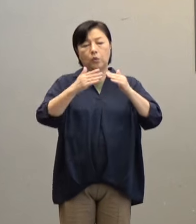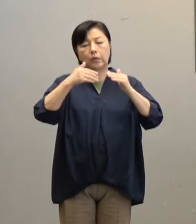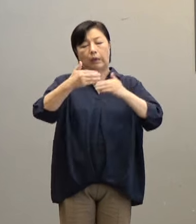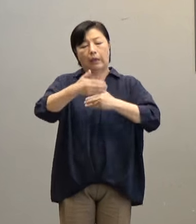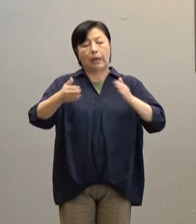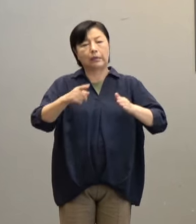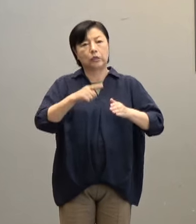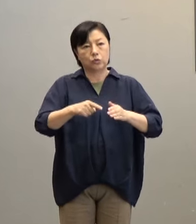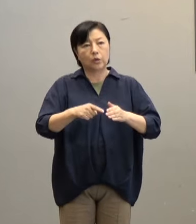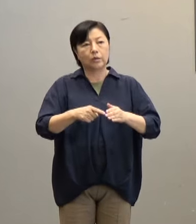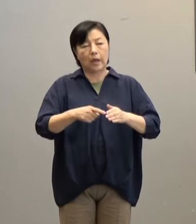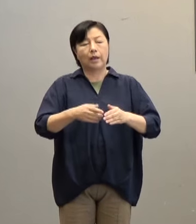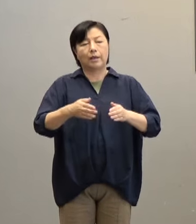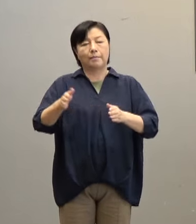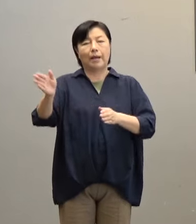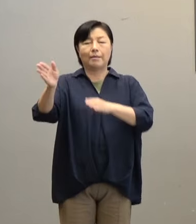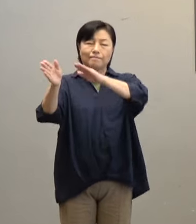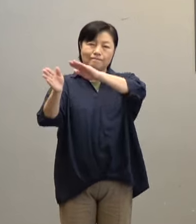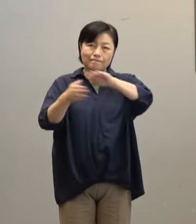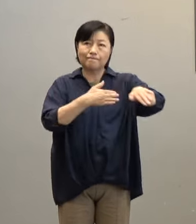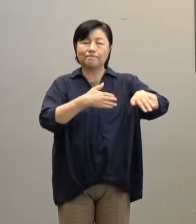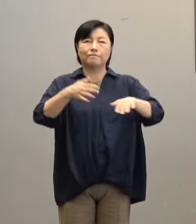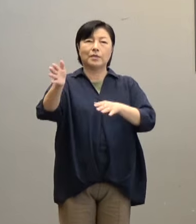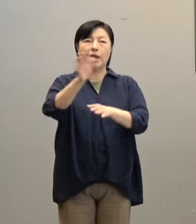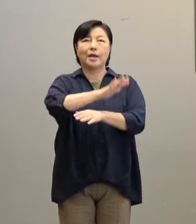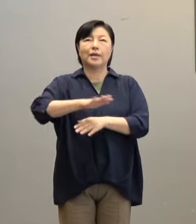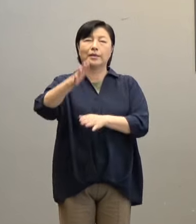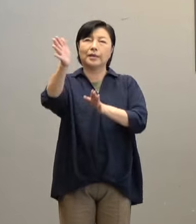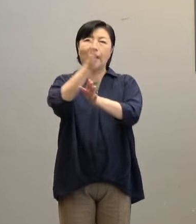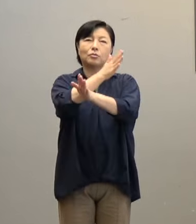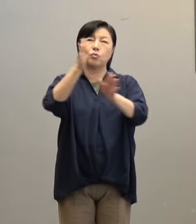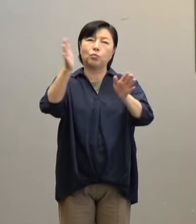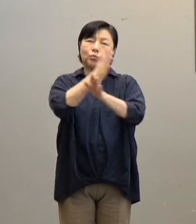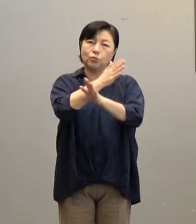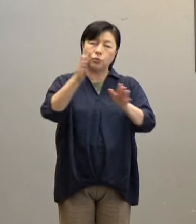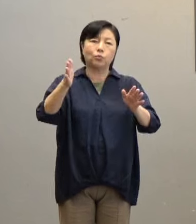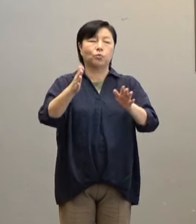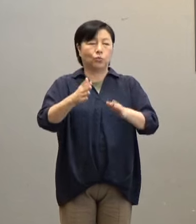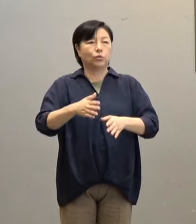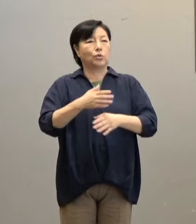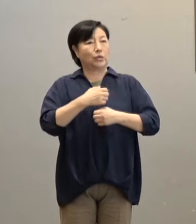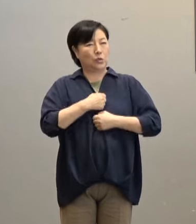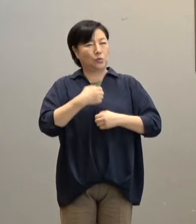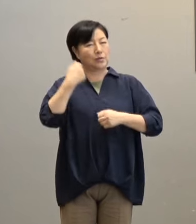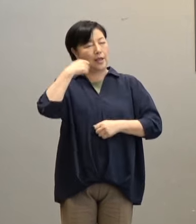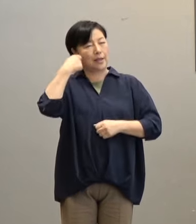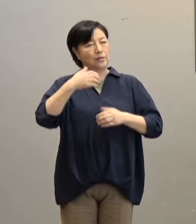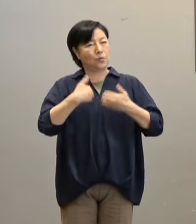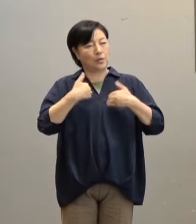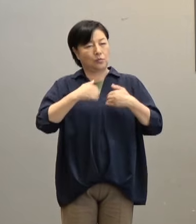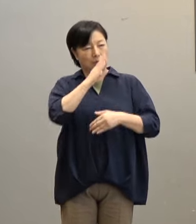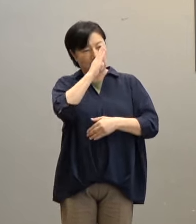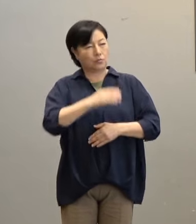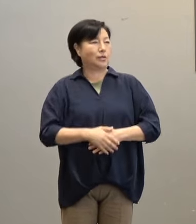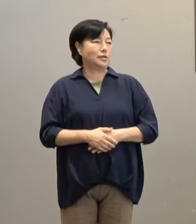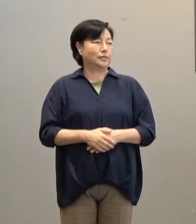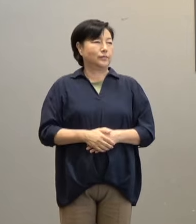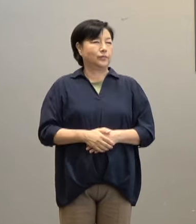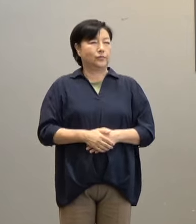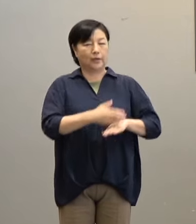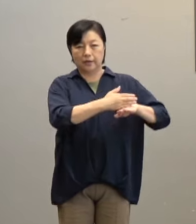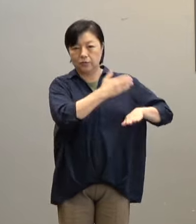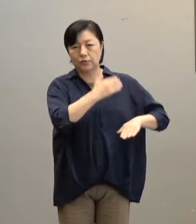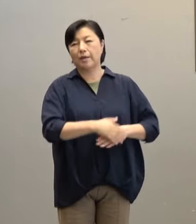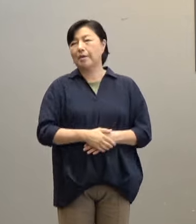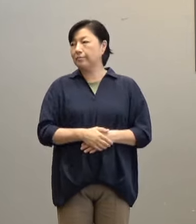ですね、定期的な換気を心がけていただくなどですね、そうした対策を合わせた上で夏を楽しんでいただきたいと思います。 あり